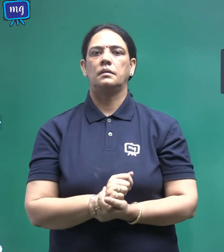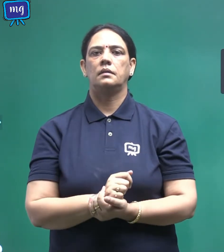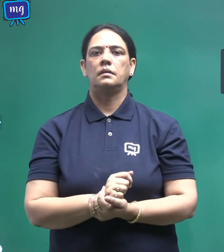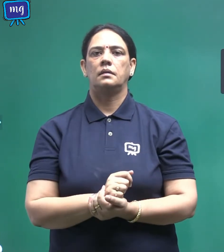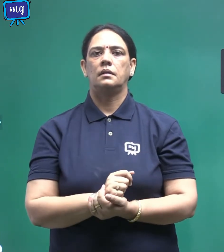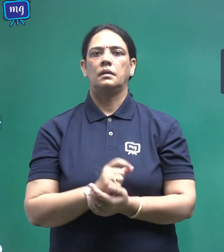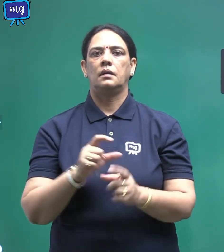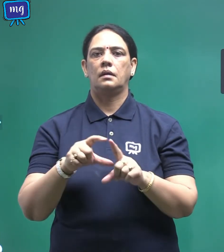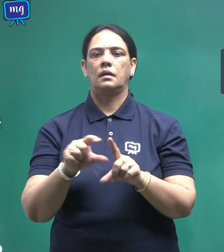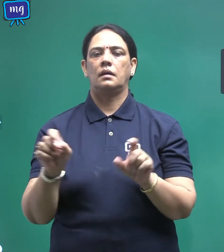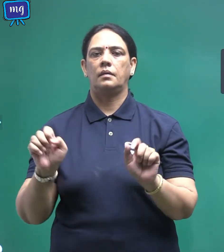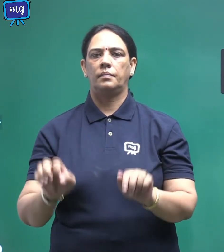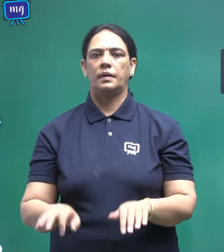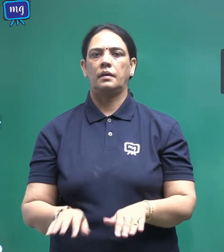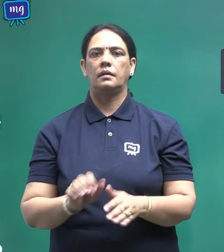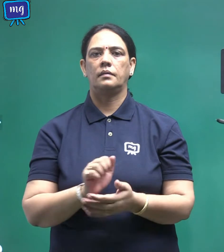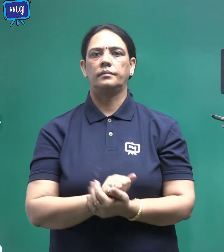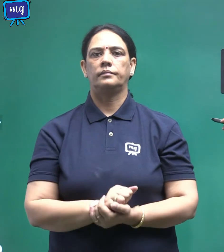कीजिए।